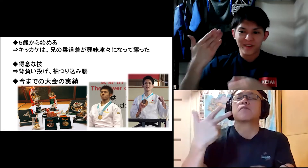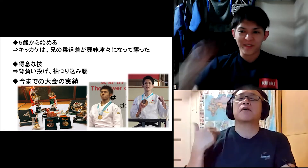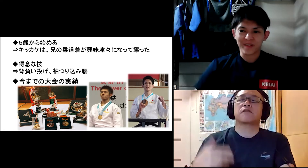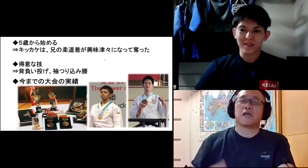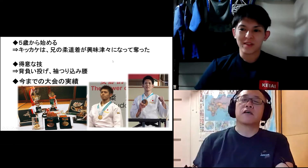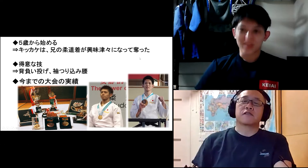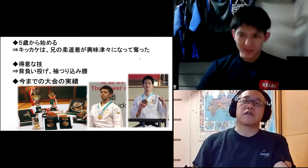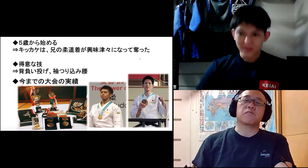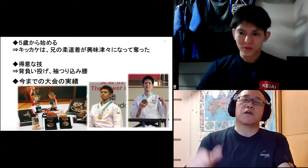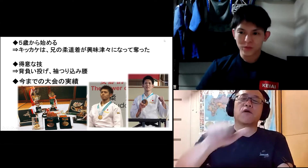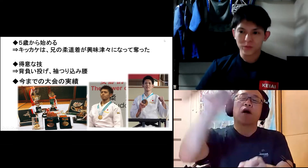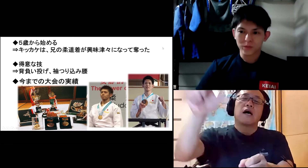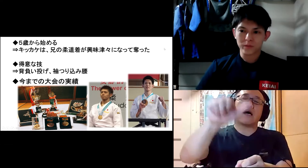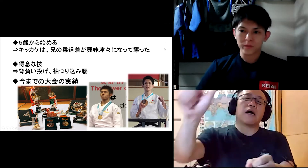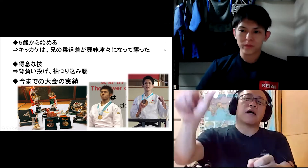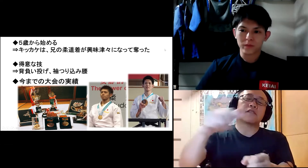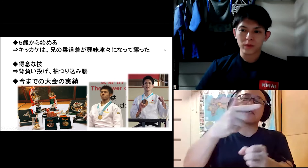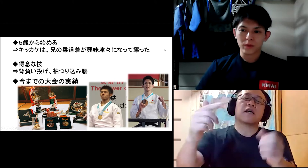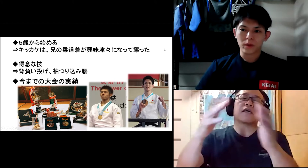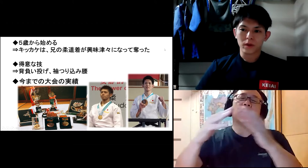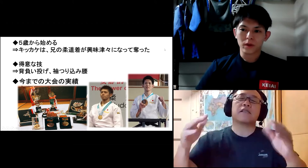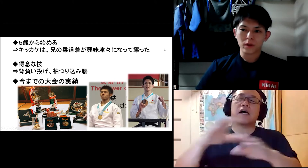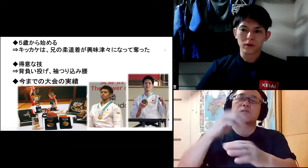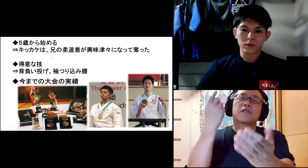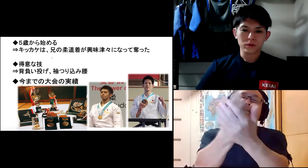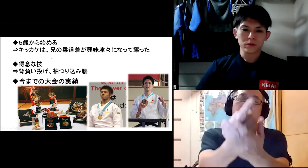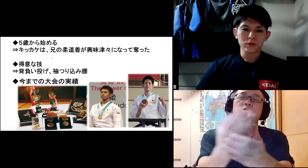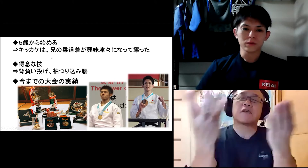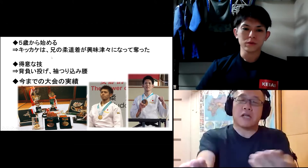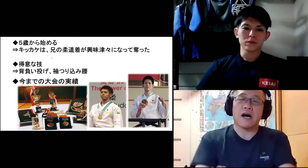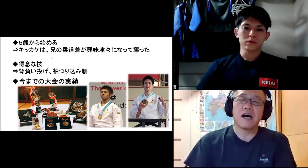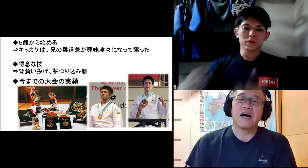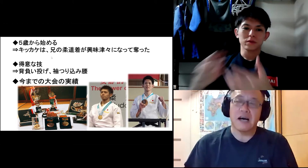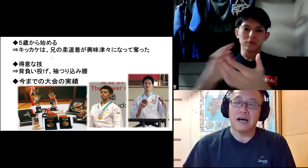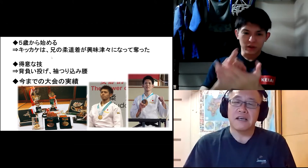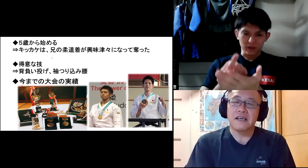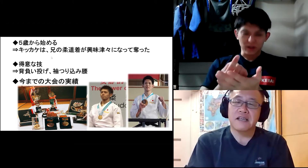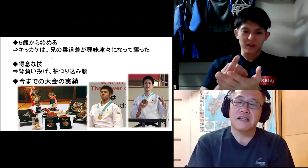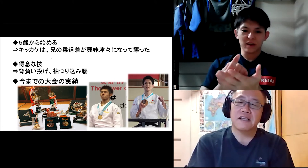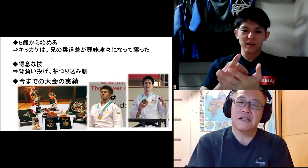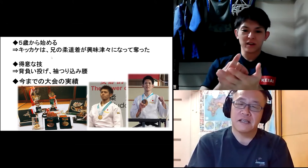7年前ですね。7年前のアジア大会に初めて参加しました。はい。